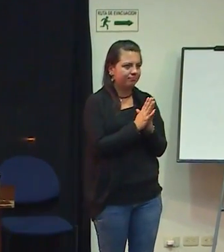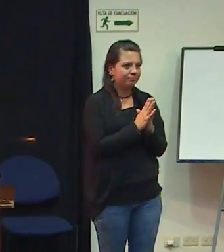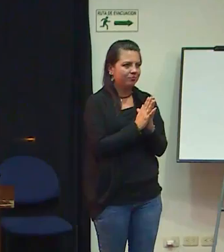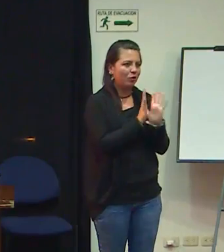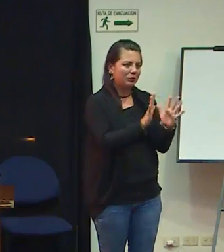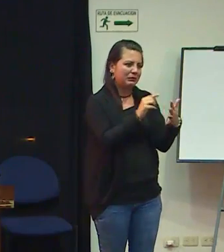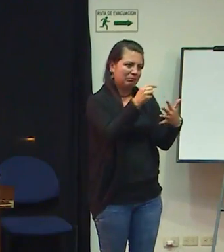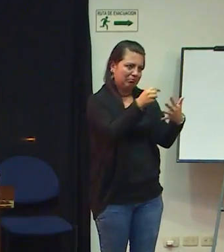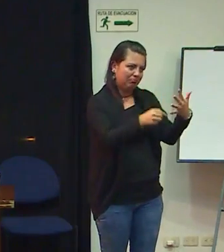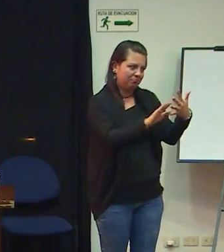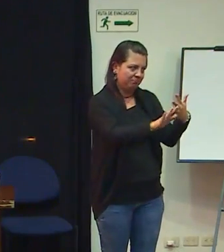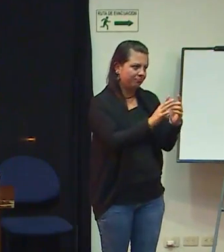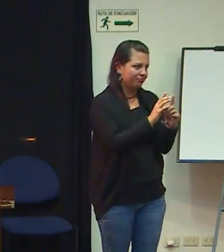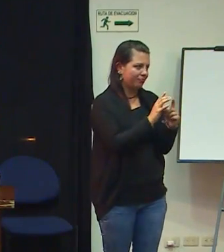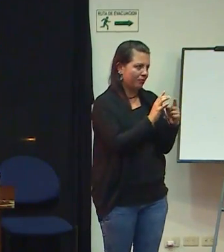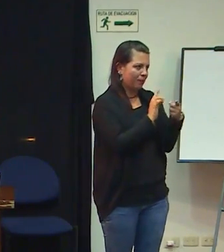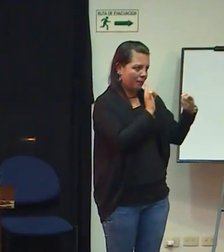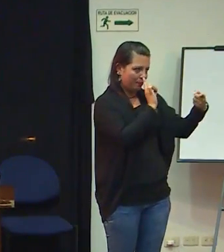unas cositas. Primero que todo,